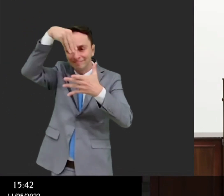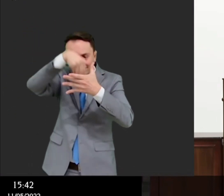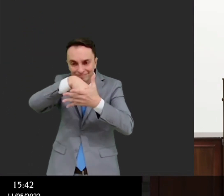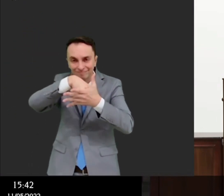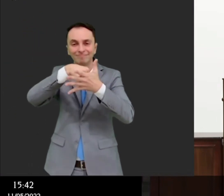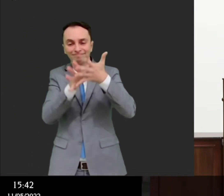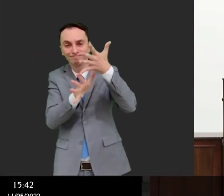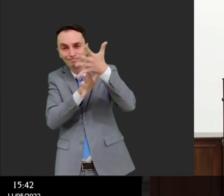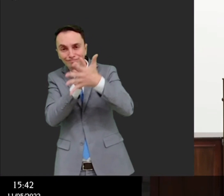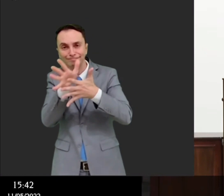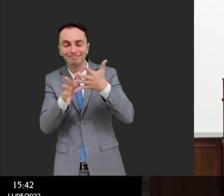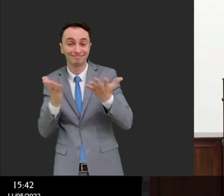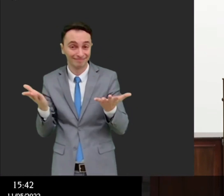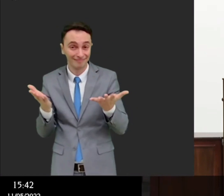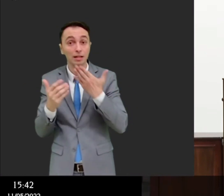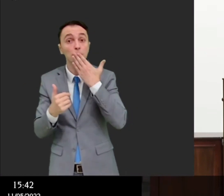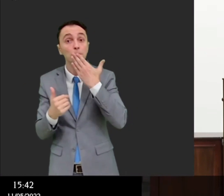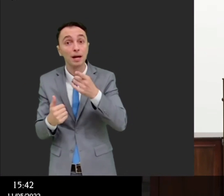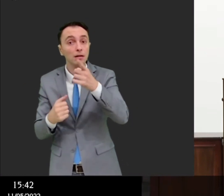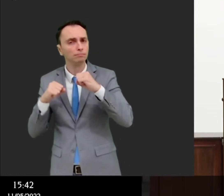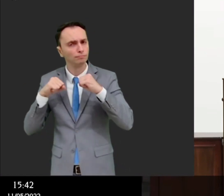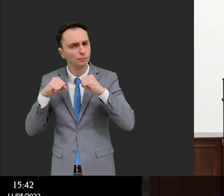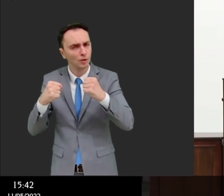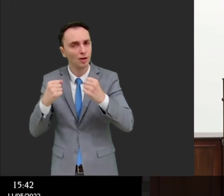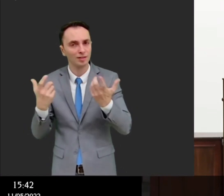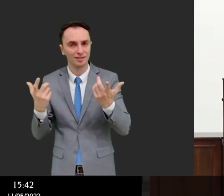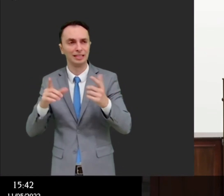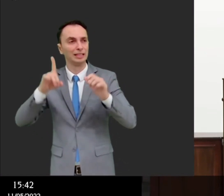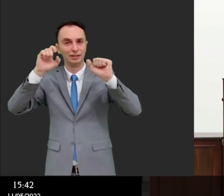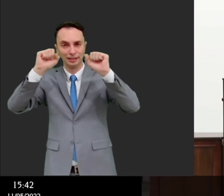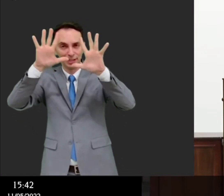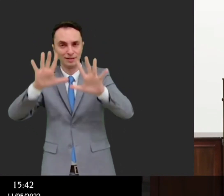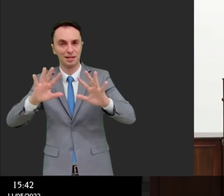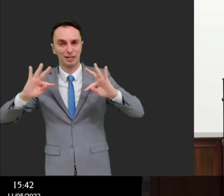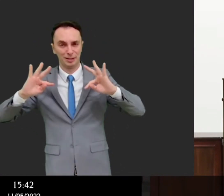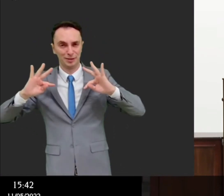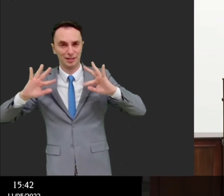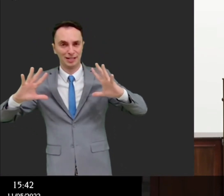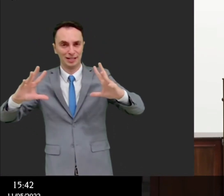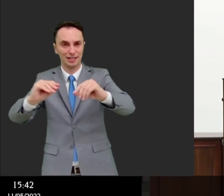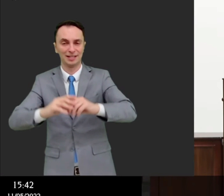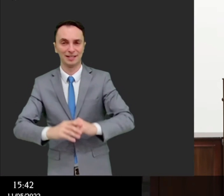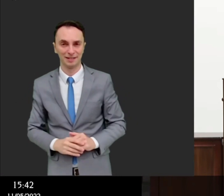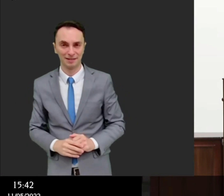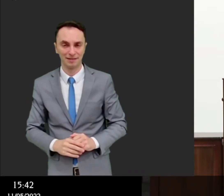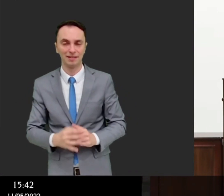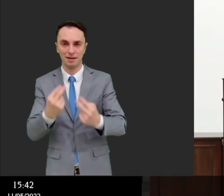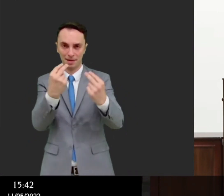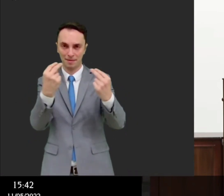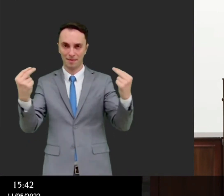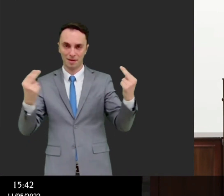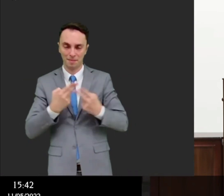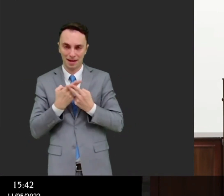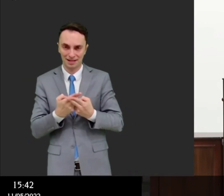de aplicação, tá bom? Então tá. Deus que abençoe a todos que ouviram com paciência